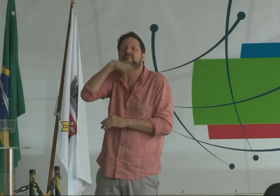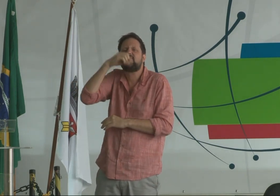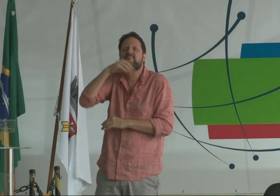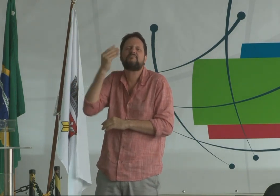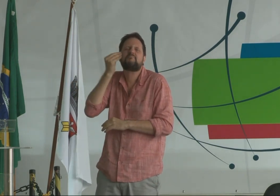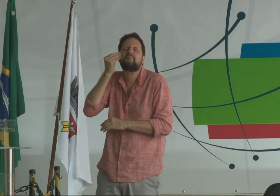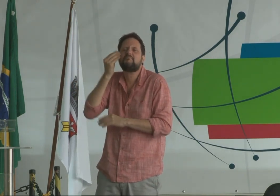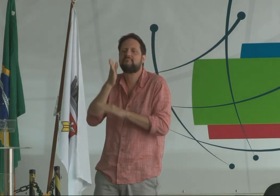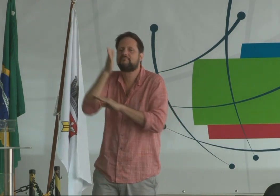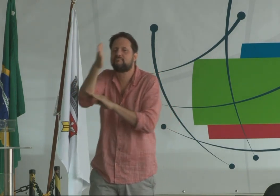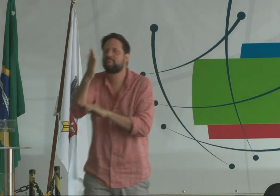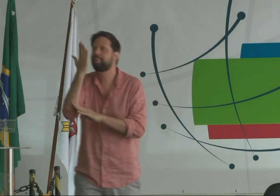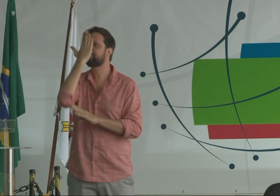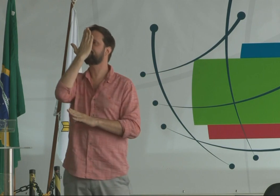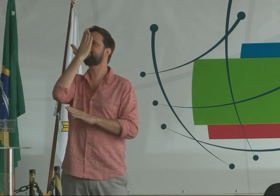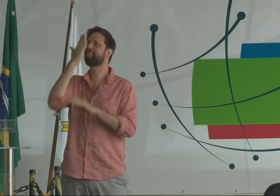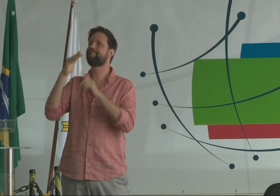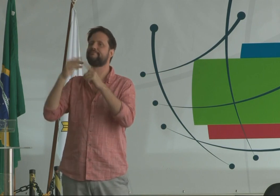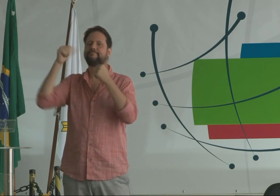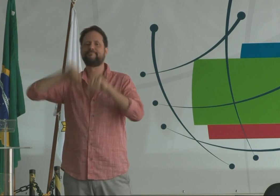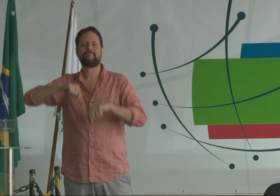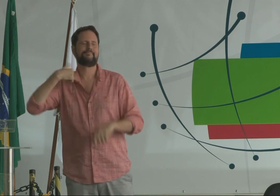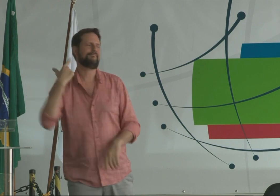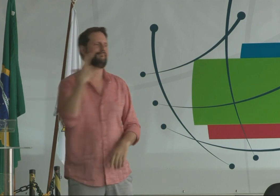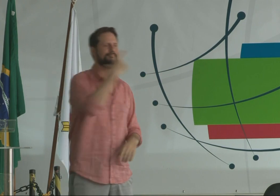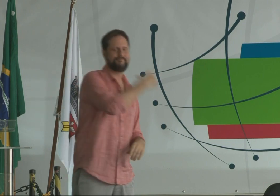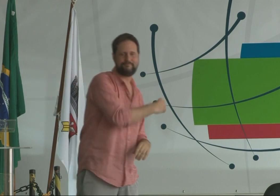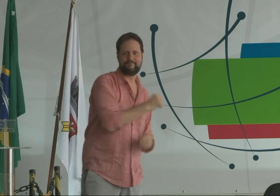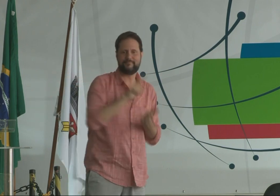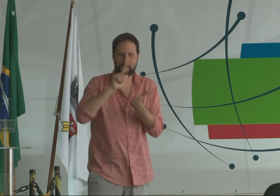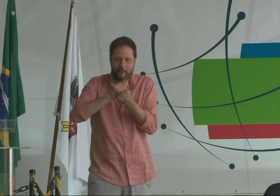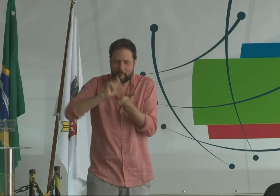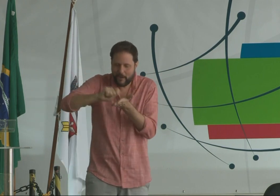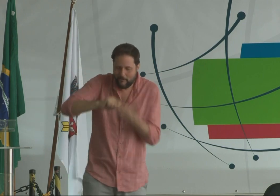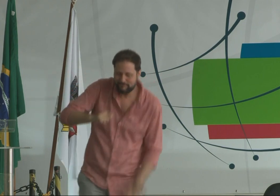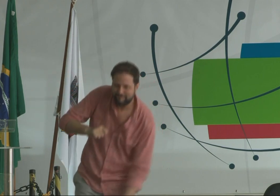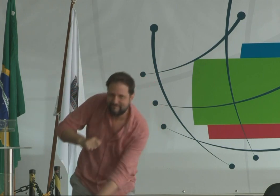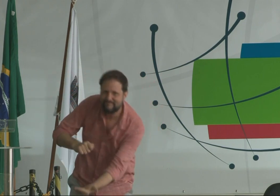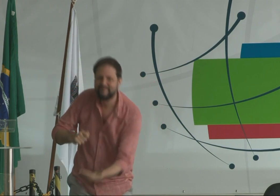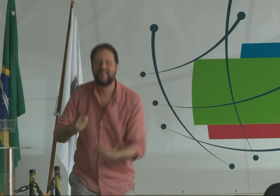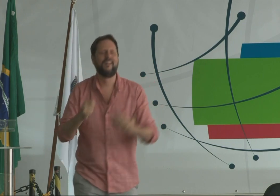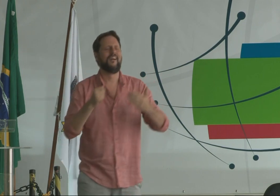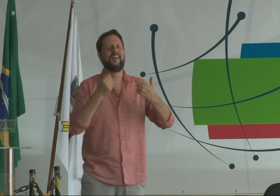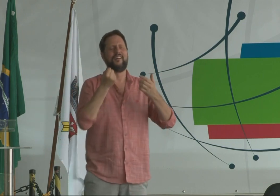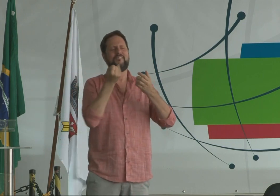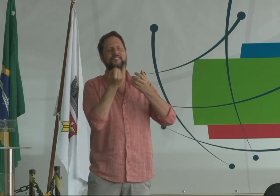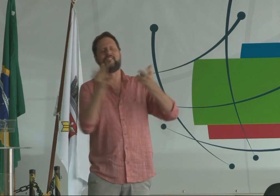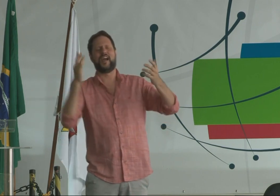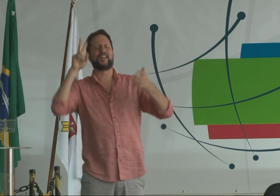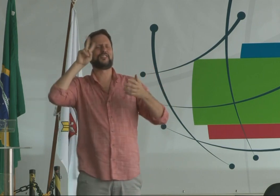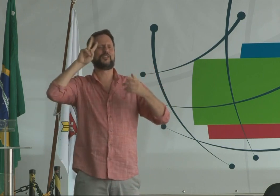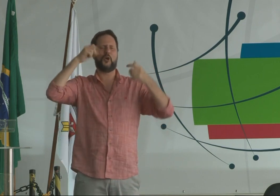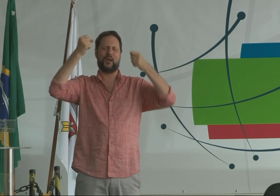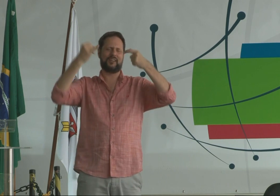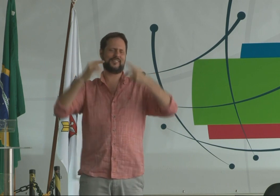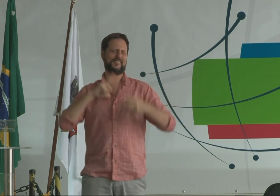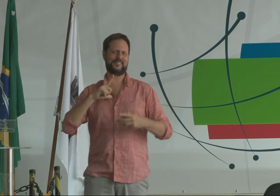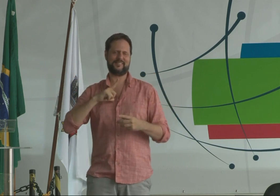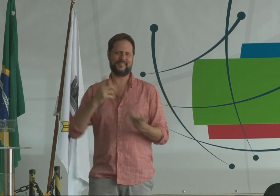às vezes, por exemplo, é... eu chegava nos lugares e não conseguia entender com pessoa, e tinha que escrever um papel, colocar debaixo da porta,